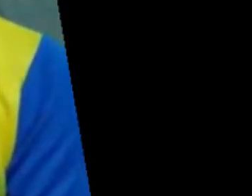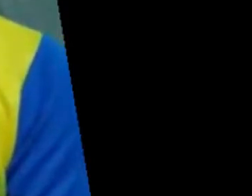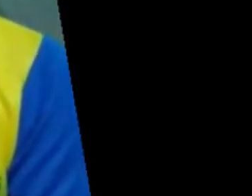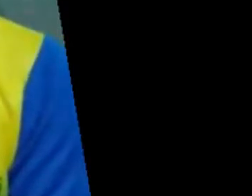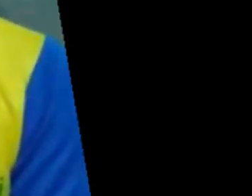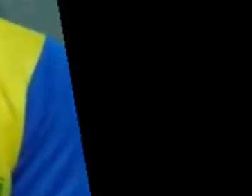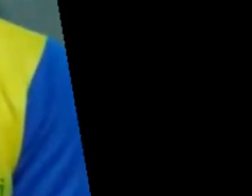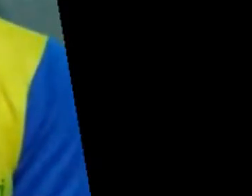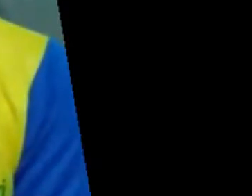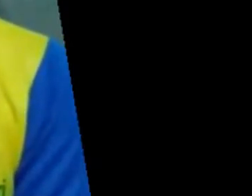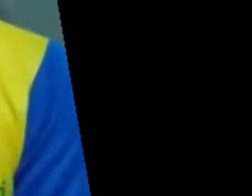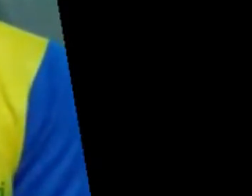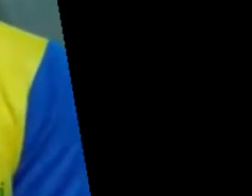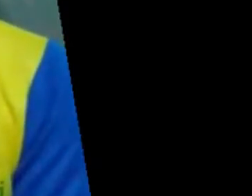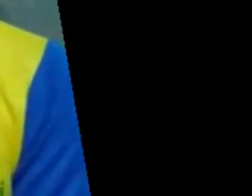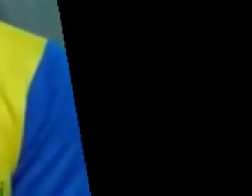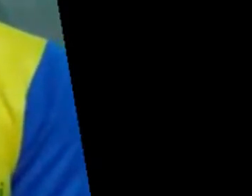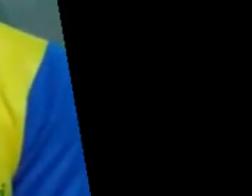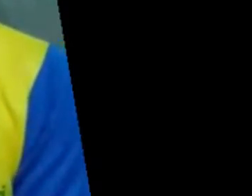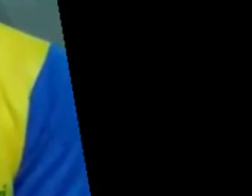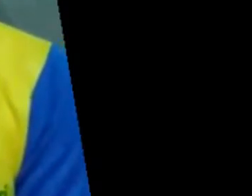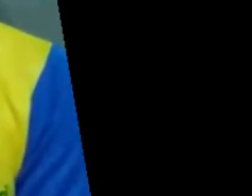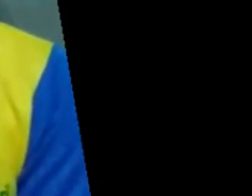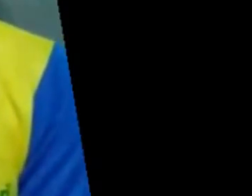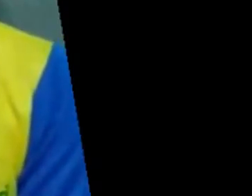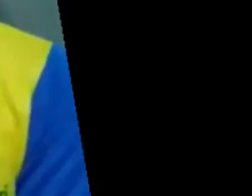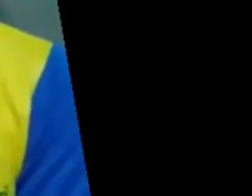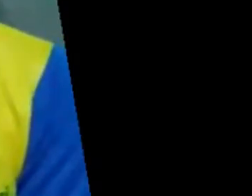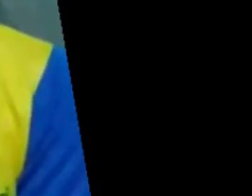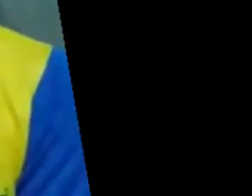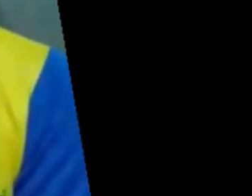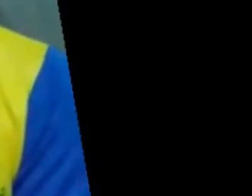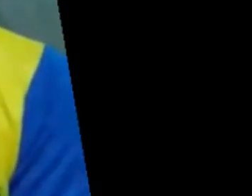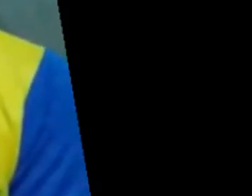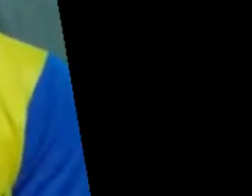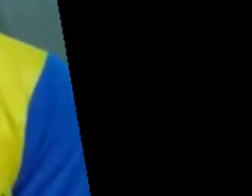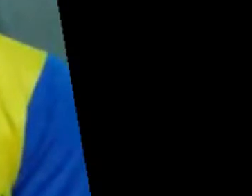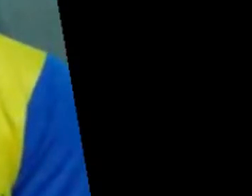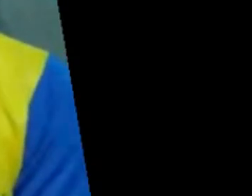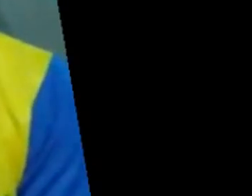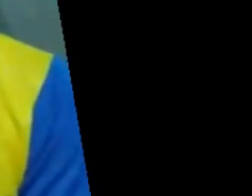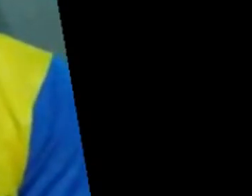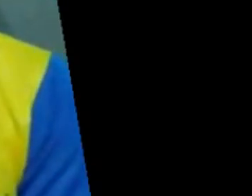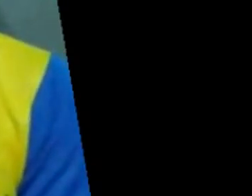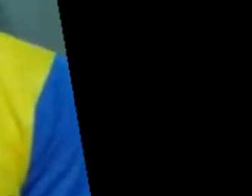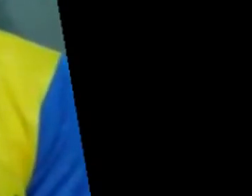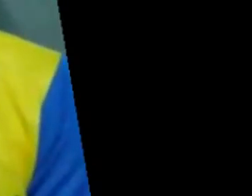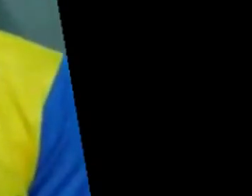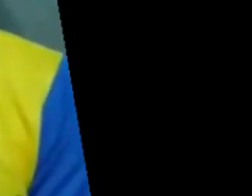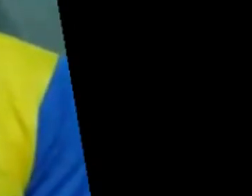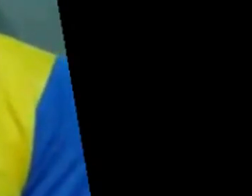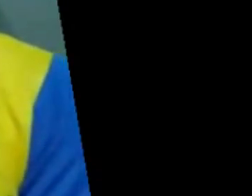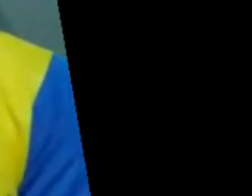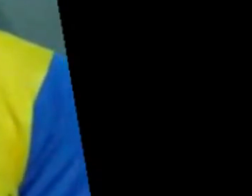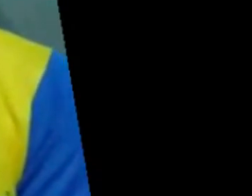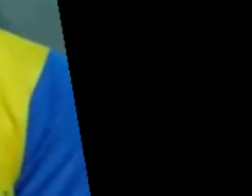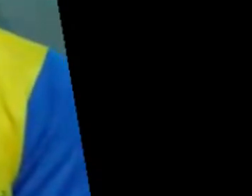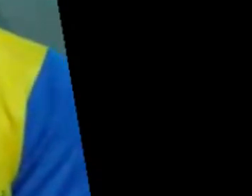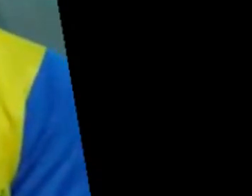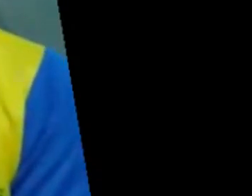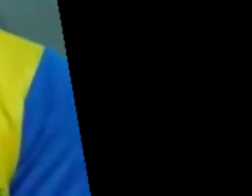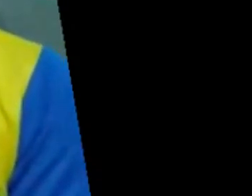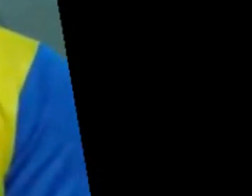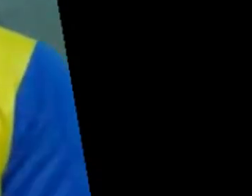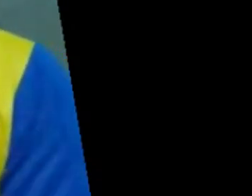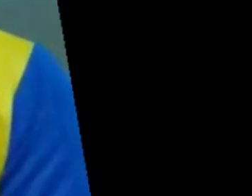que tínhamos, e a vida aqui na Terra continua. Ela segue. As pessoas superam e vão seguindo suas